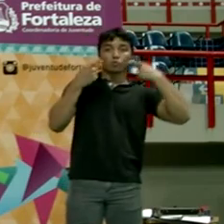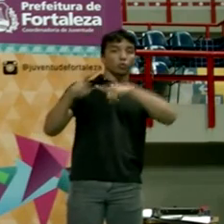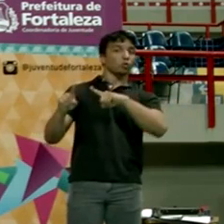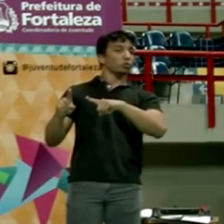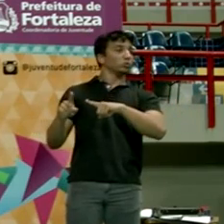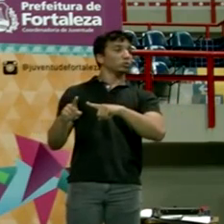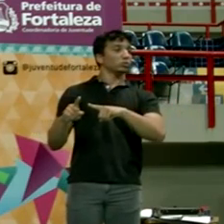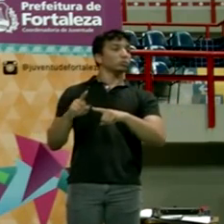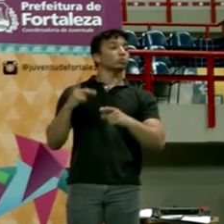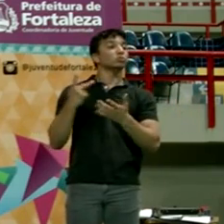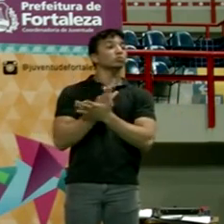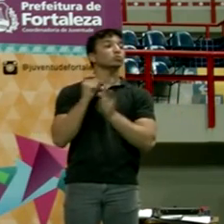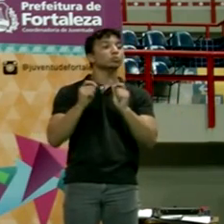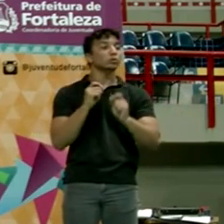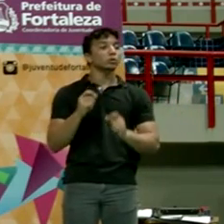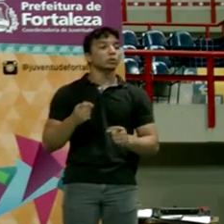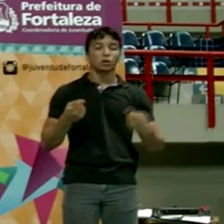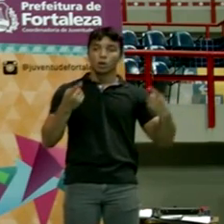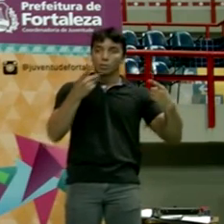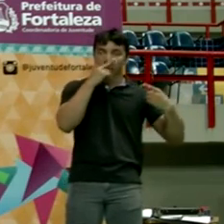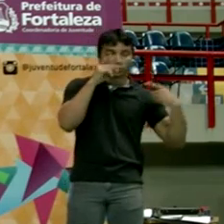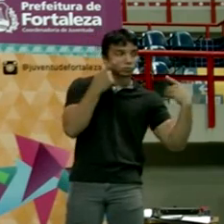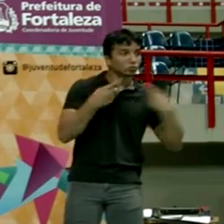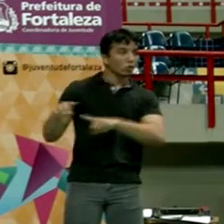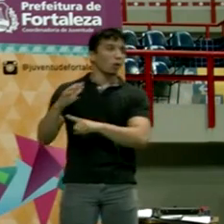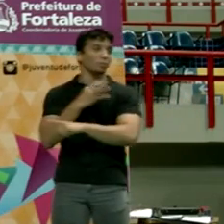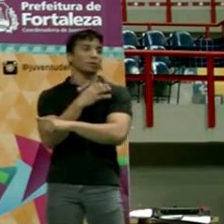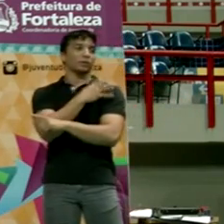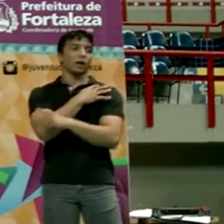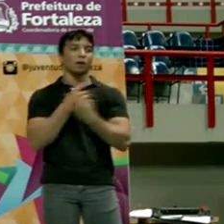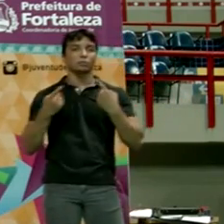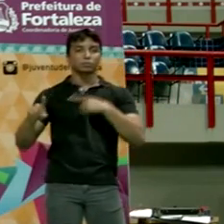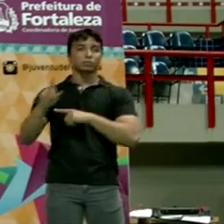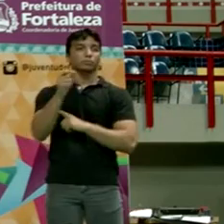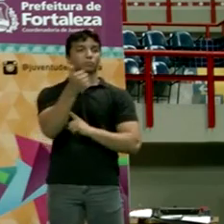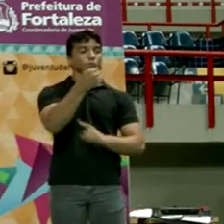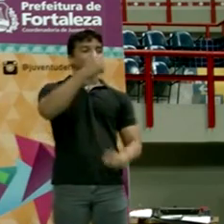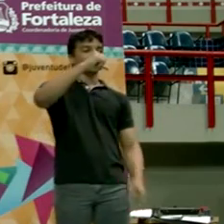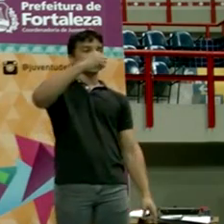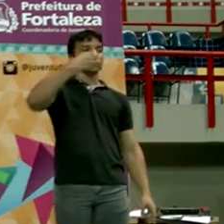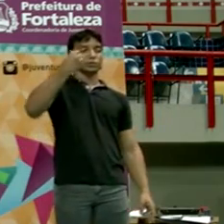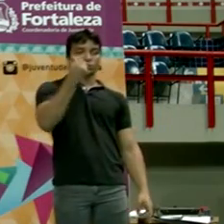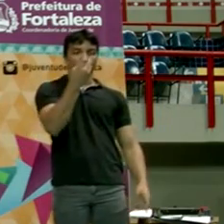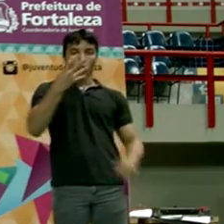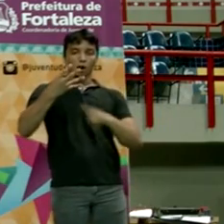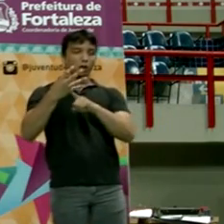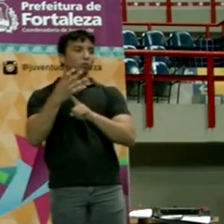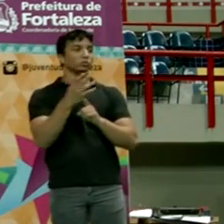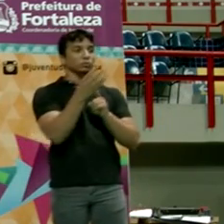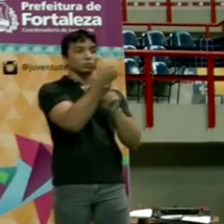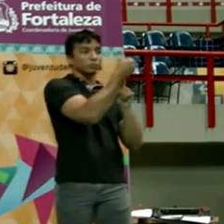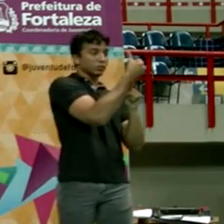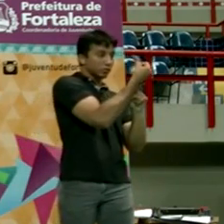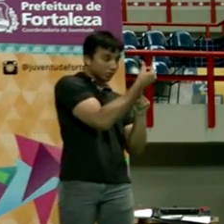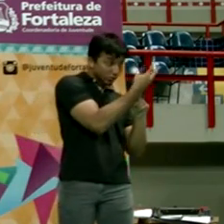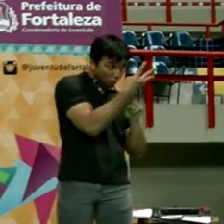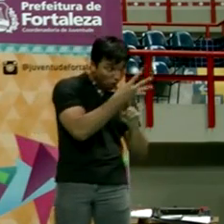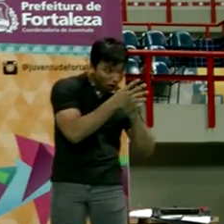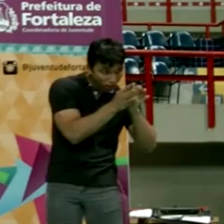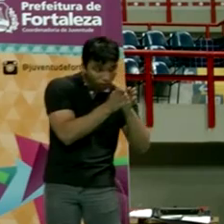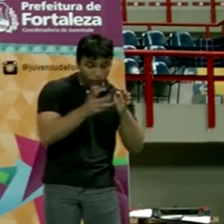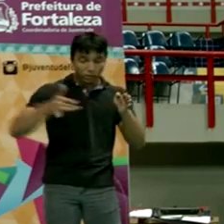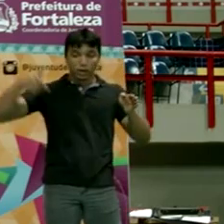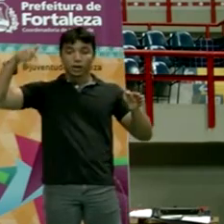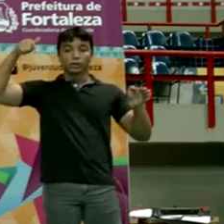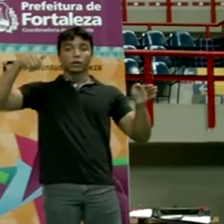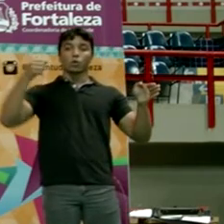dele. Aí aconteceu o quê? O golpe militar de 1964. O golpe durou de